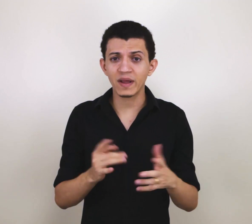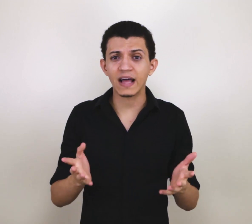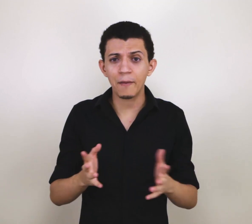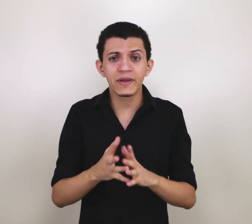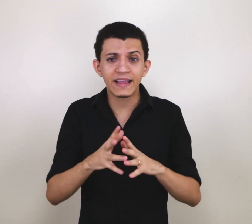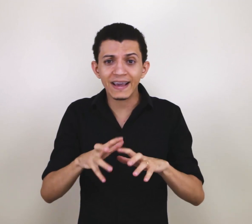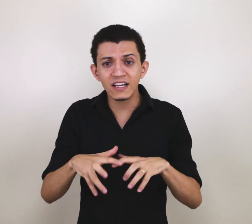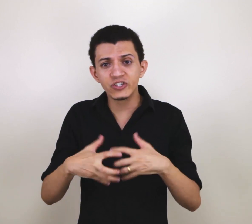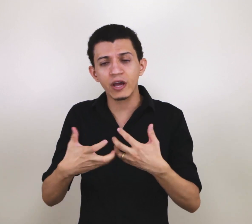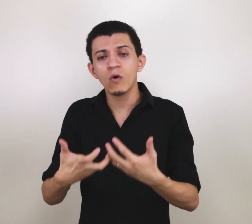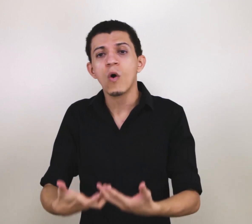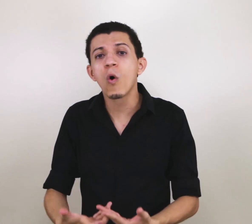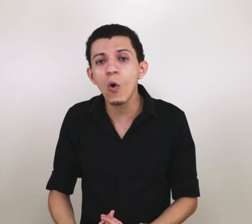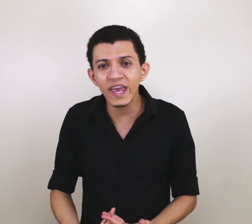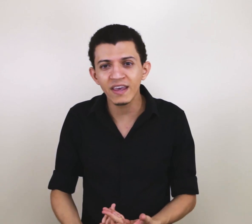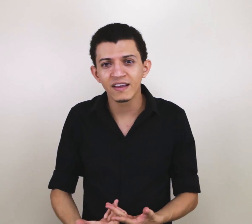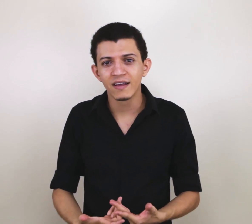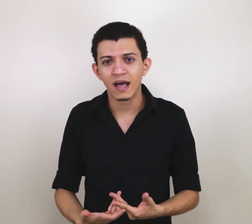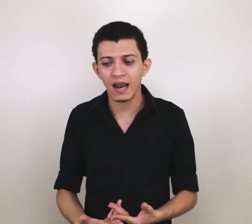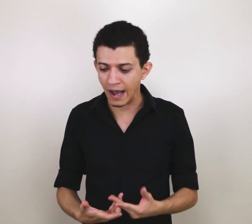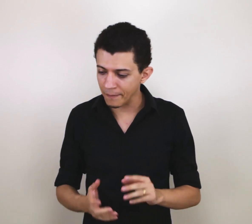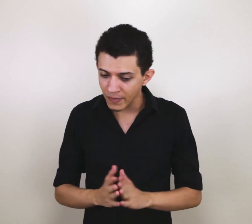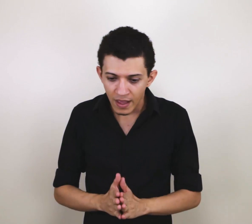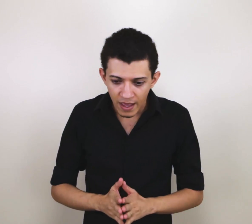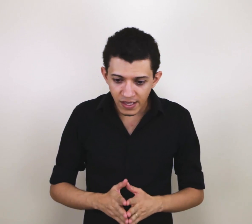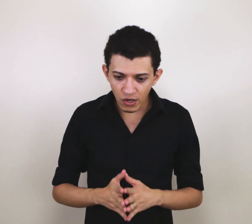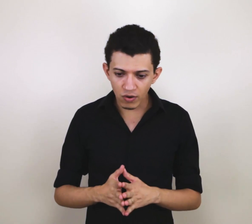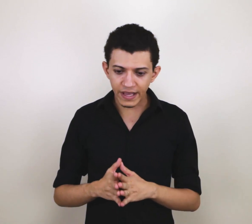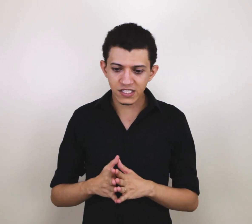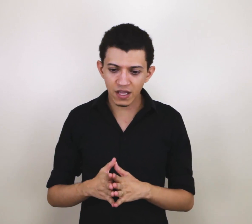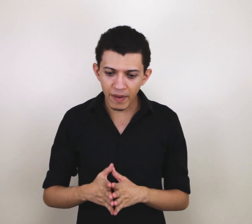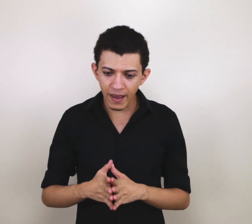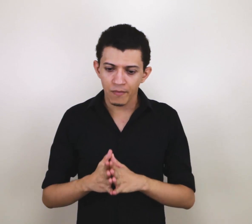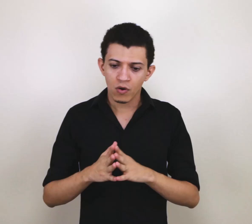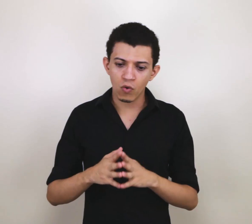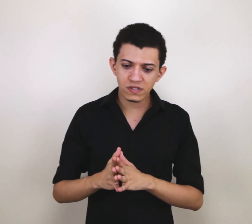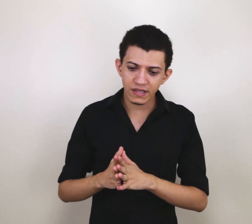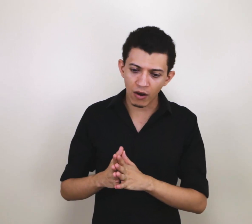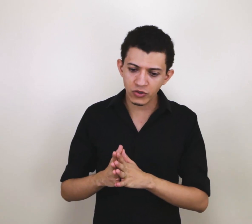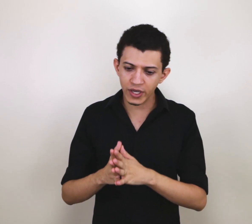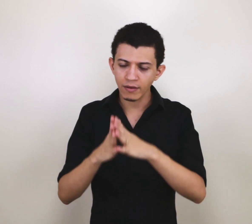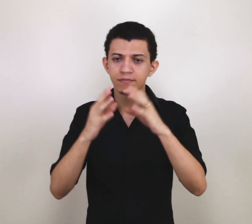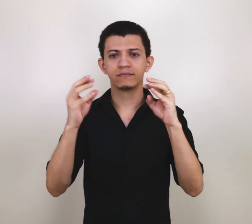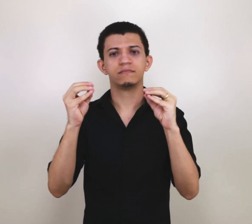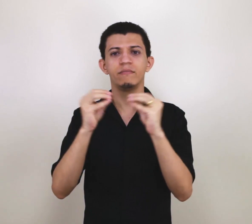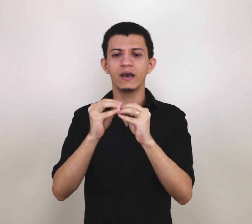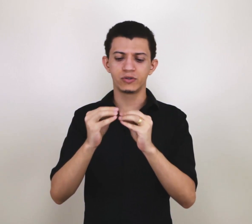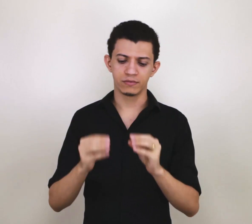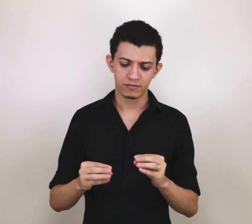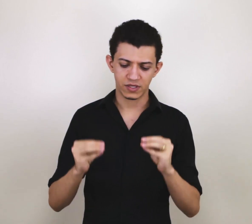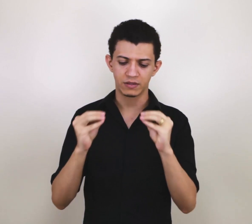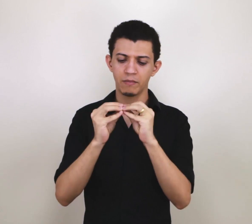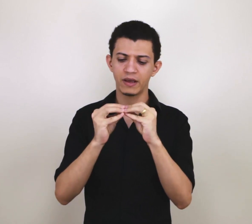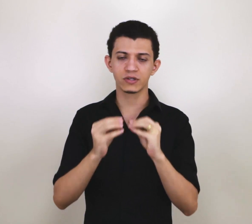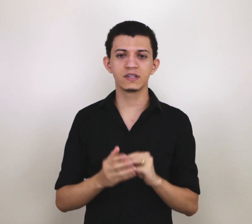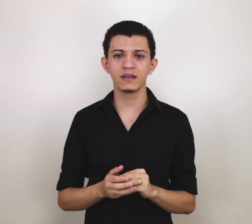comentar, porque tem aquele cheiro ruim lá. Isso acontece também com o sinal de beijo. Você tem beijo assim,